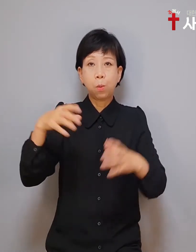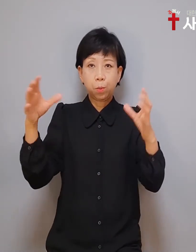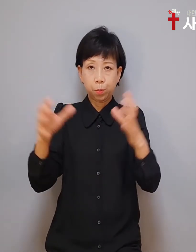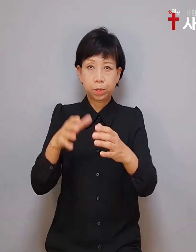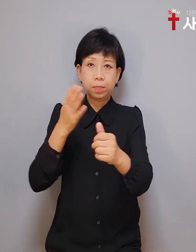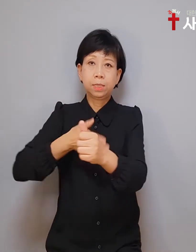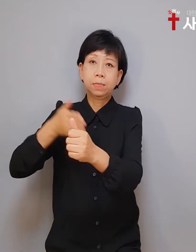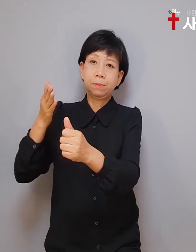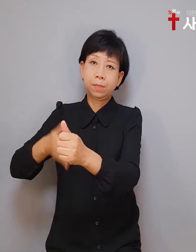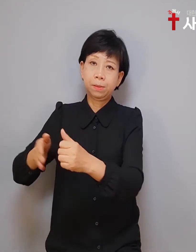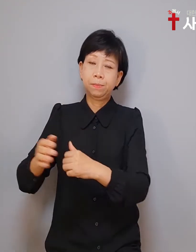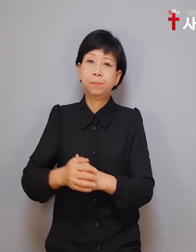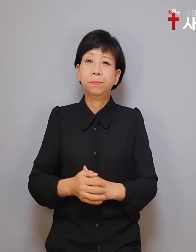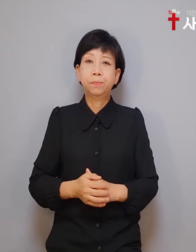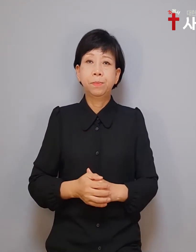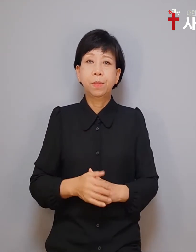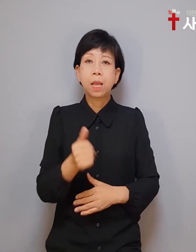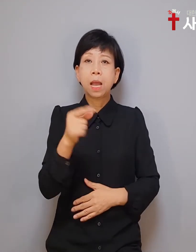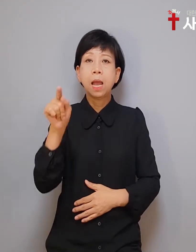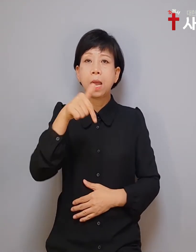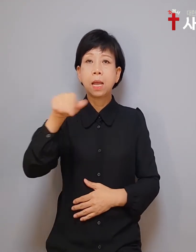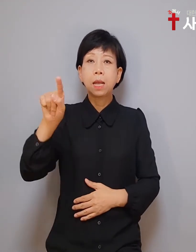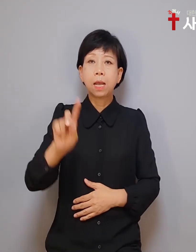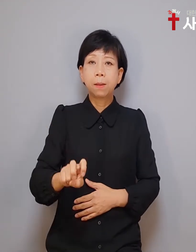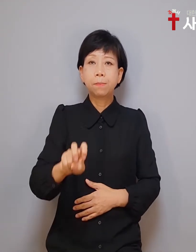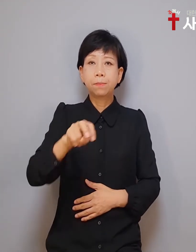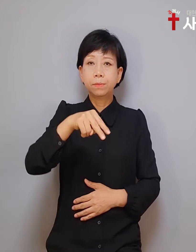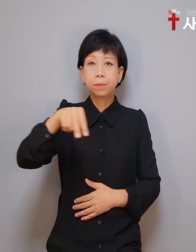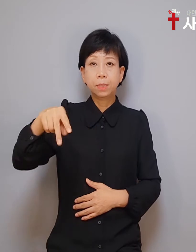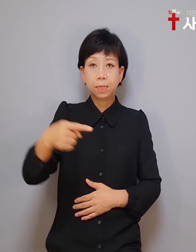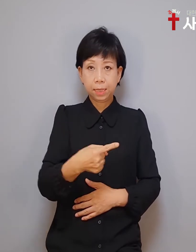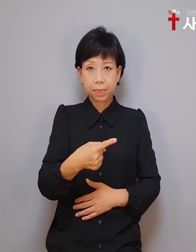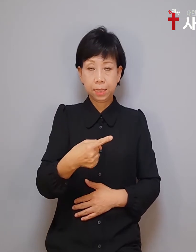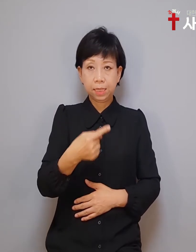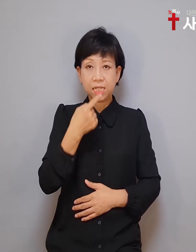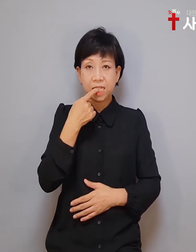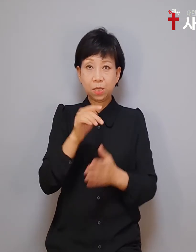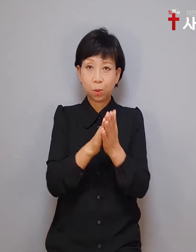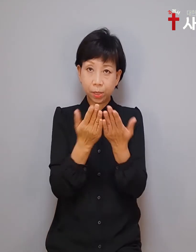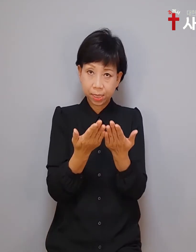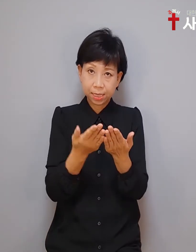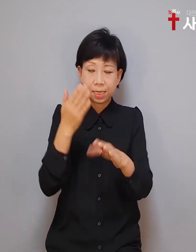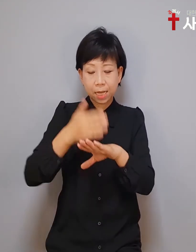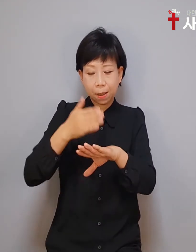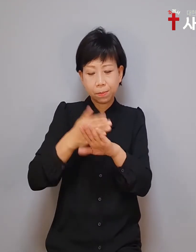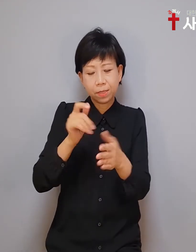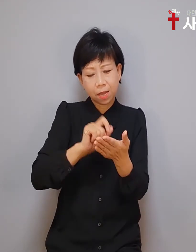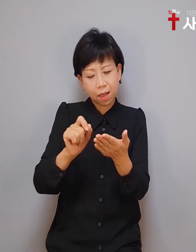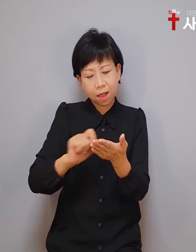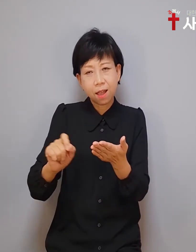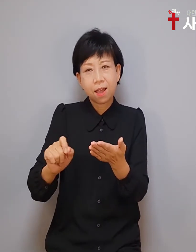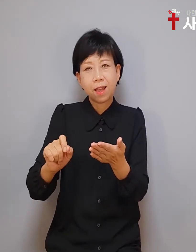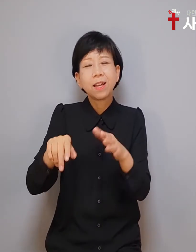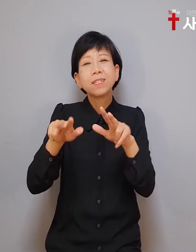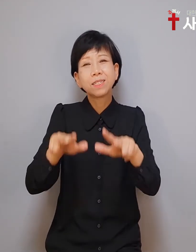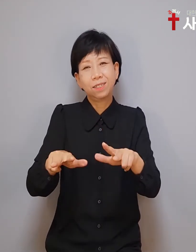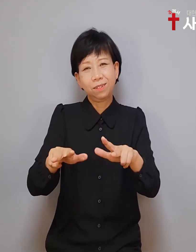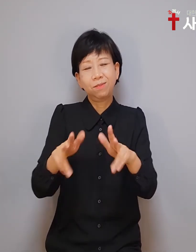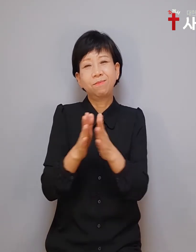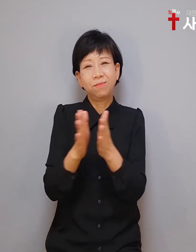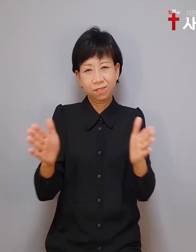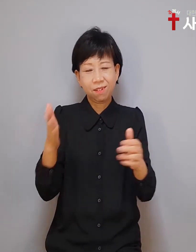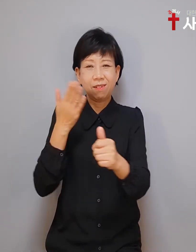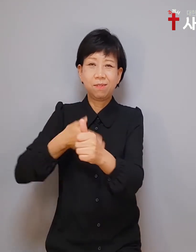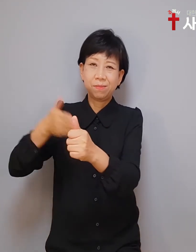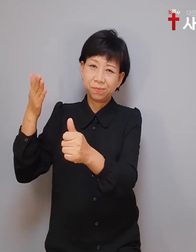바랍니다. 하감스 노트에 감사를 적으셔서 다시 시작하시기 바랍니다.